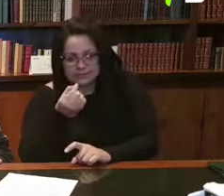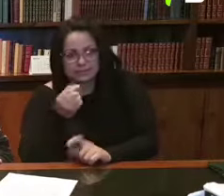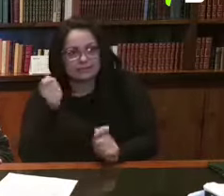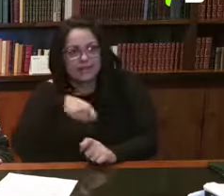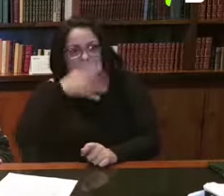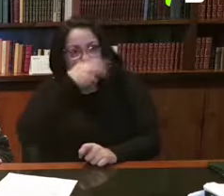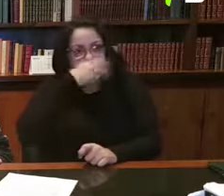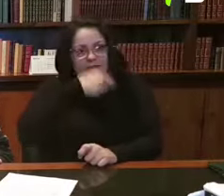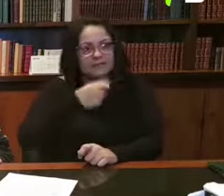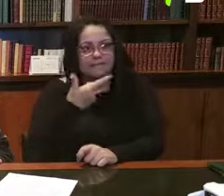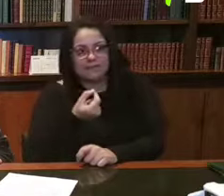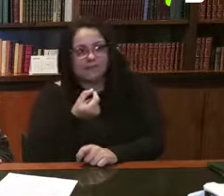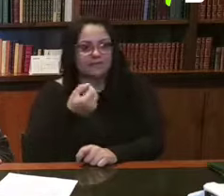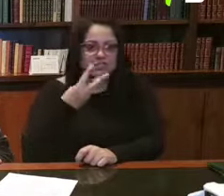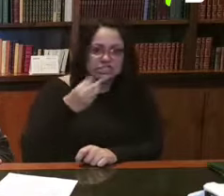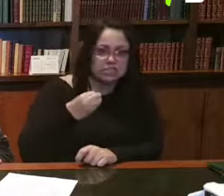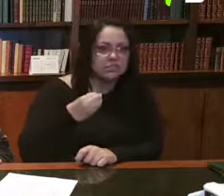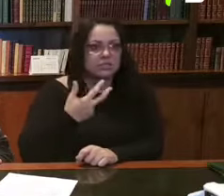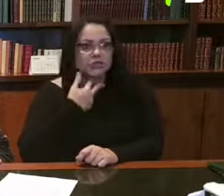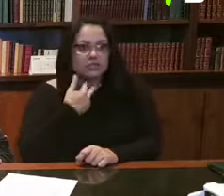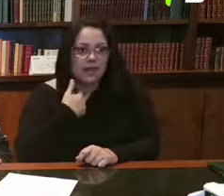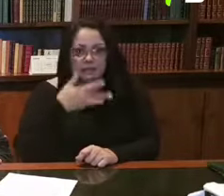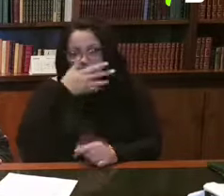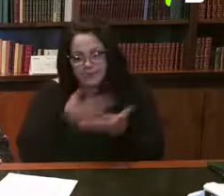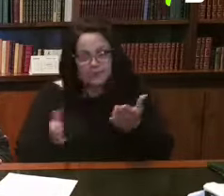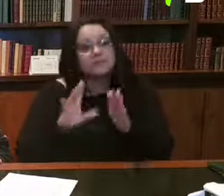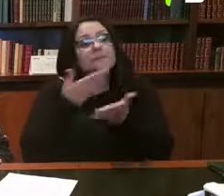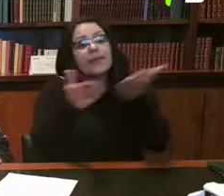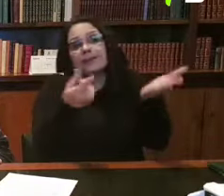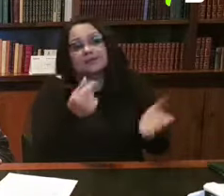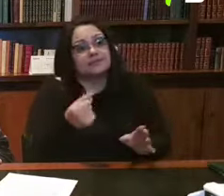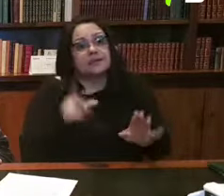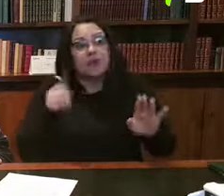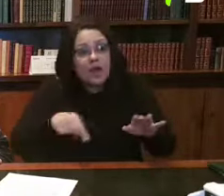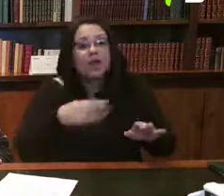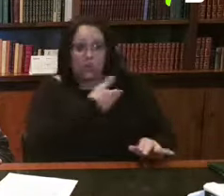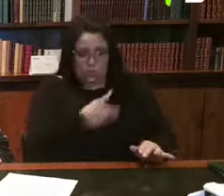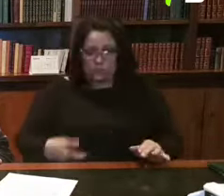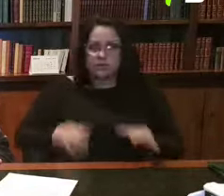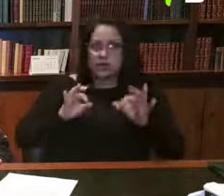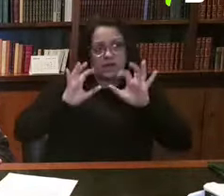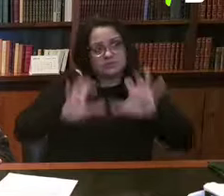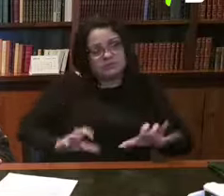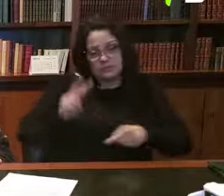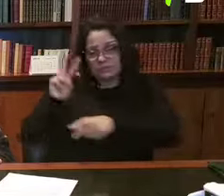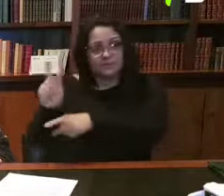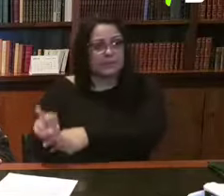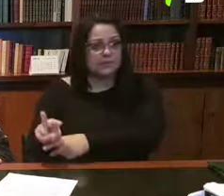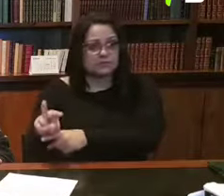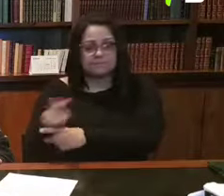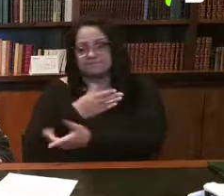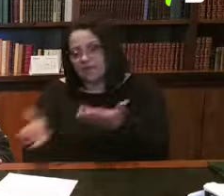sobreviver 20 30 40 podem não conseguir e você perde dinheiro e a função é essa mesmo vendo vai ter que correr esse risco de